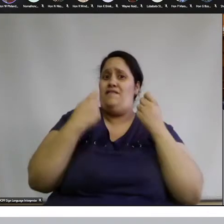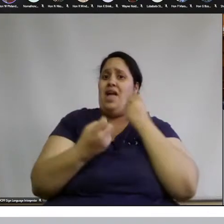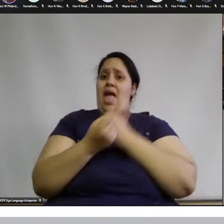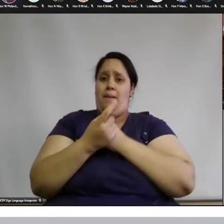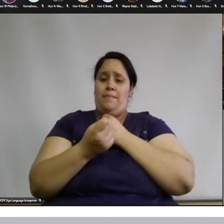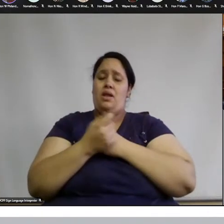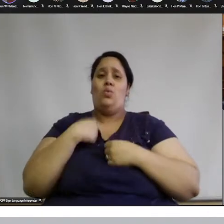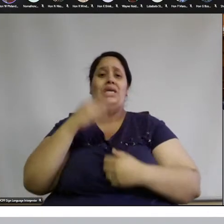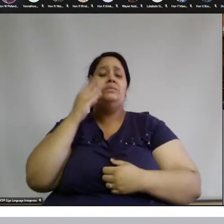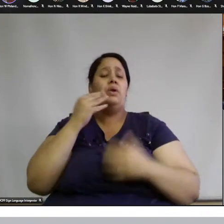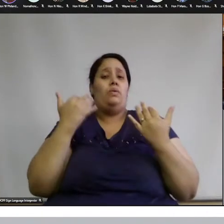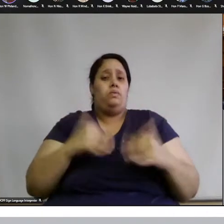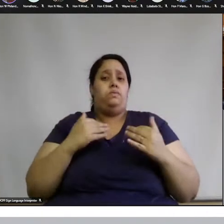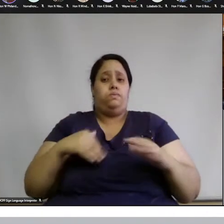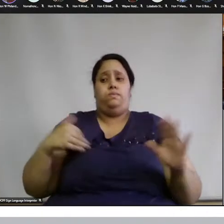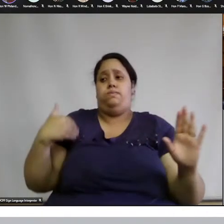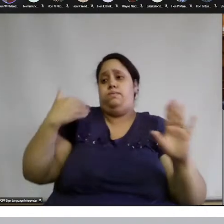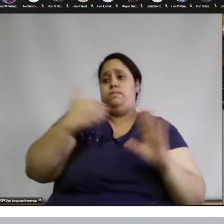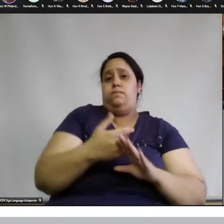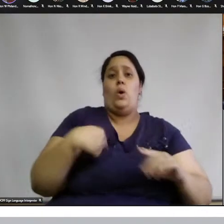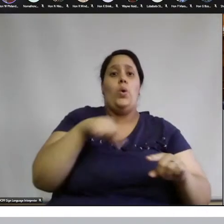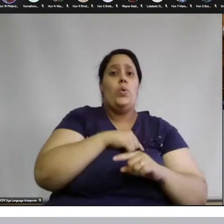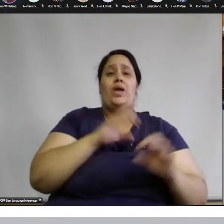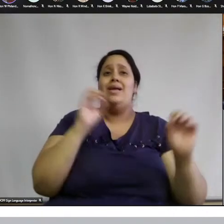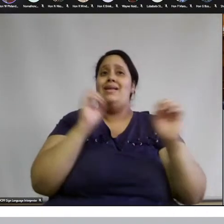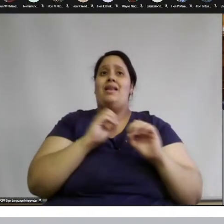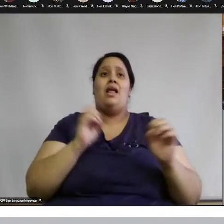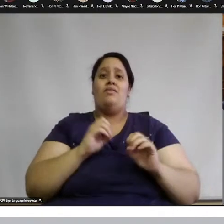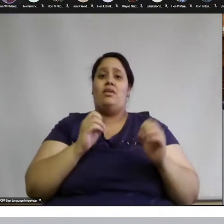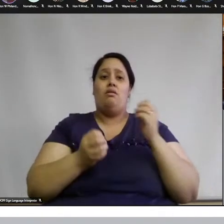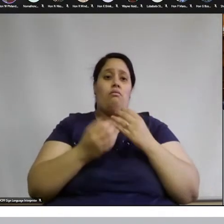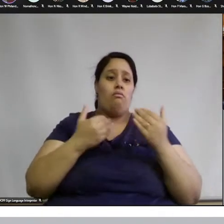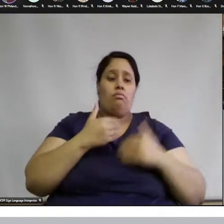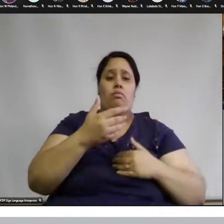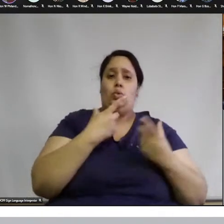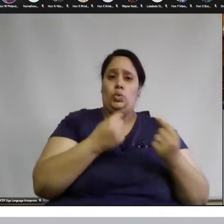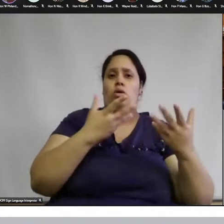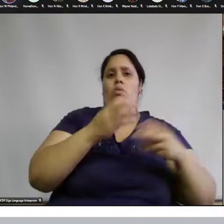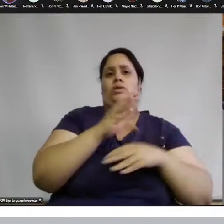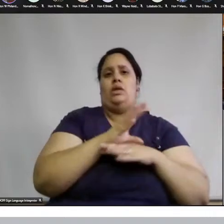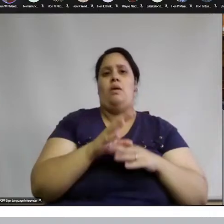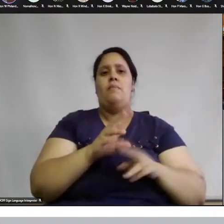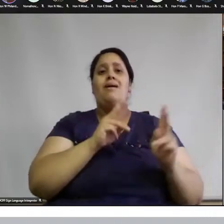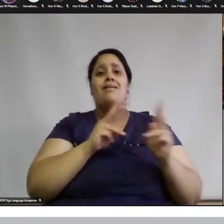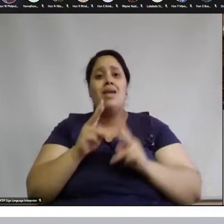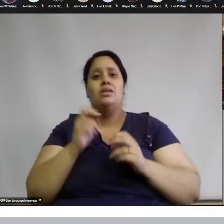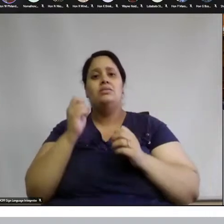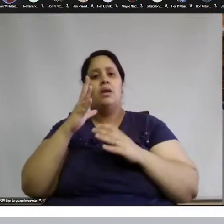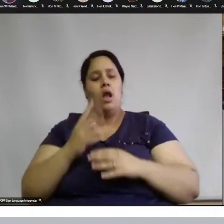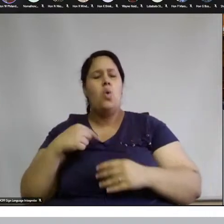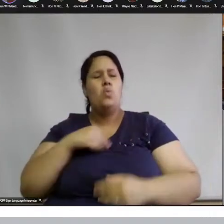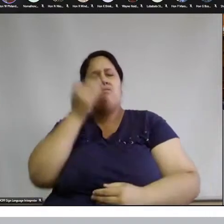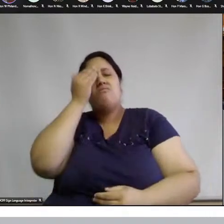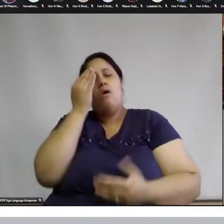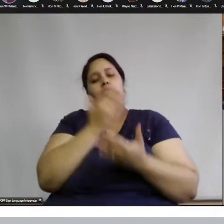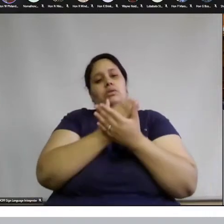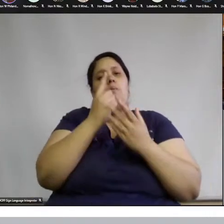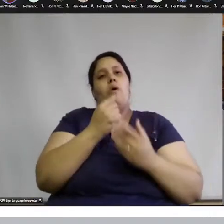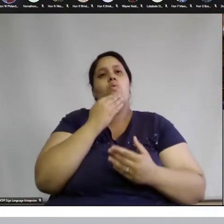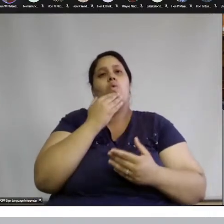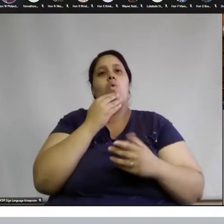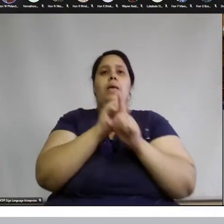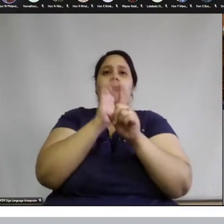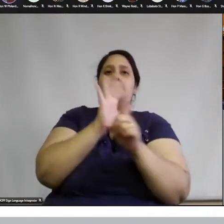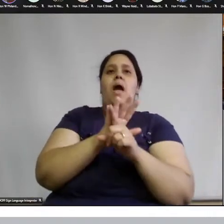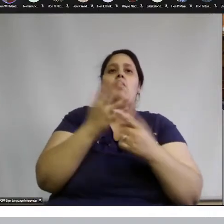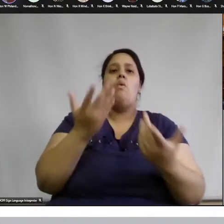nasie en geen anders vir ons hier in die Weskaap. Adjunct Speaker, ons almal ken iemand wat geraak was of